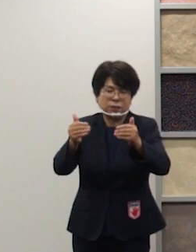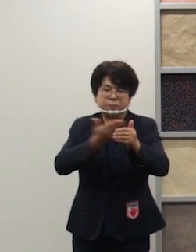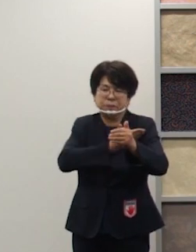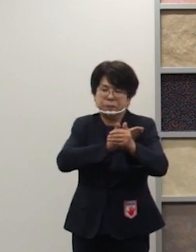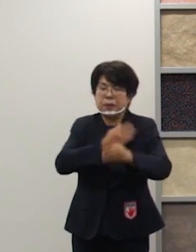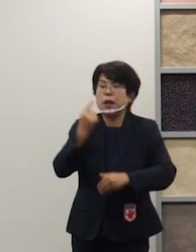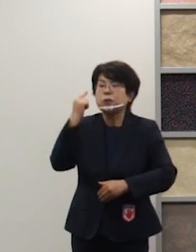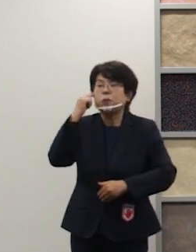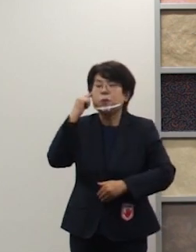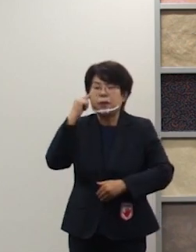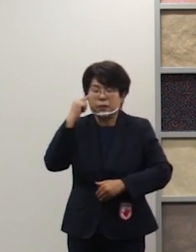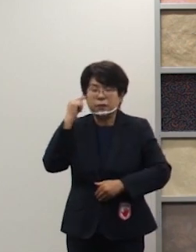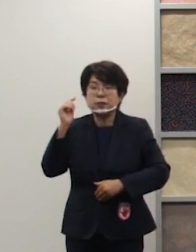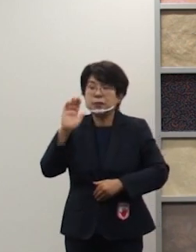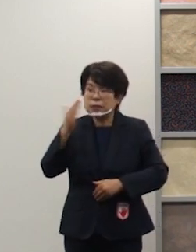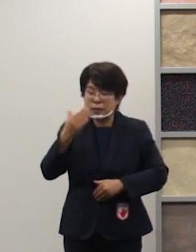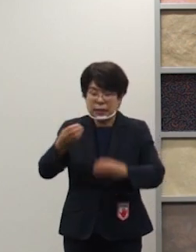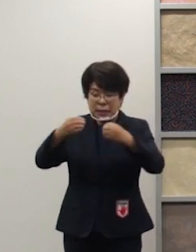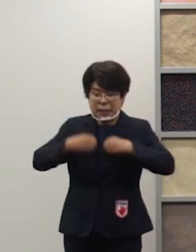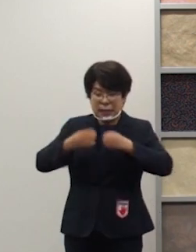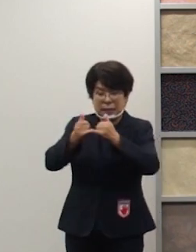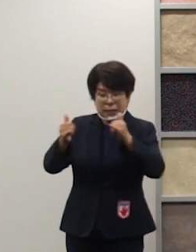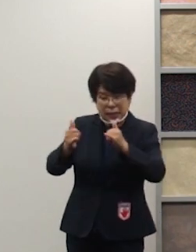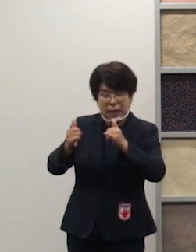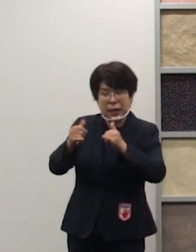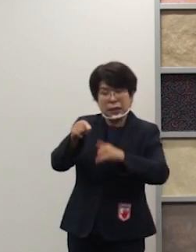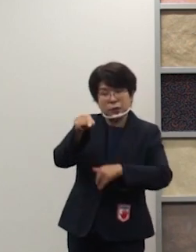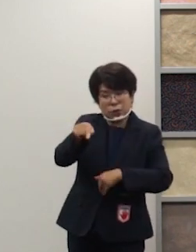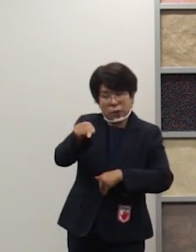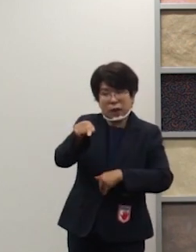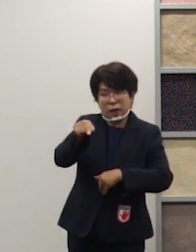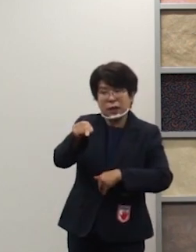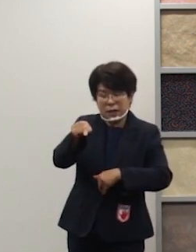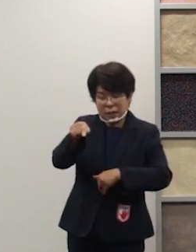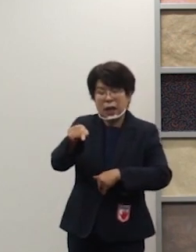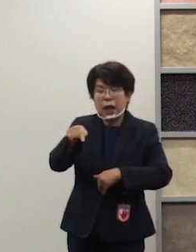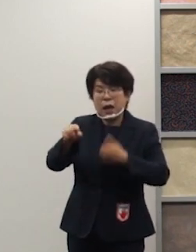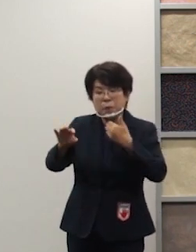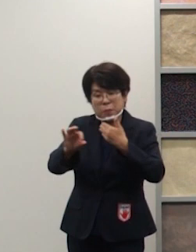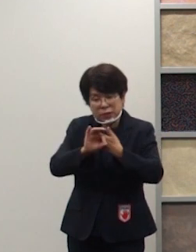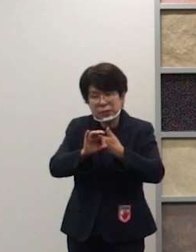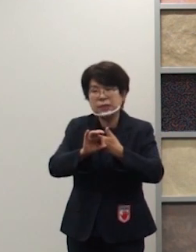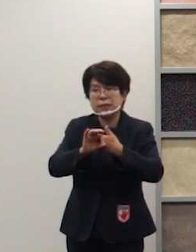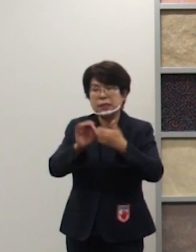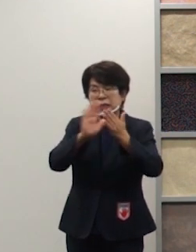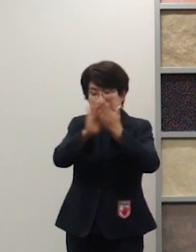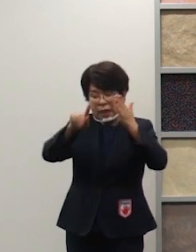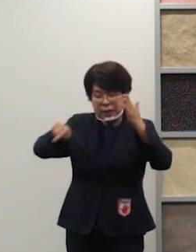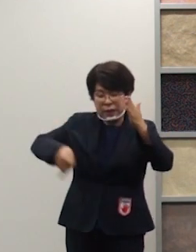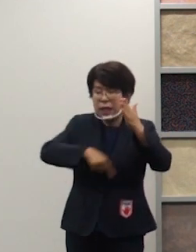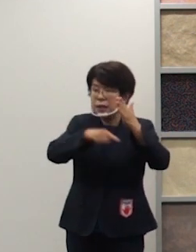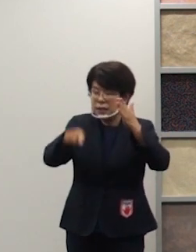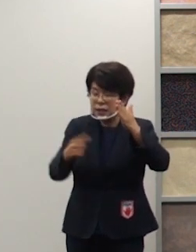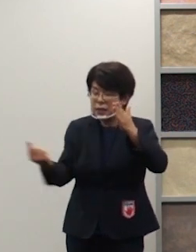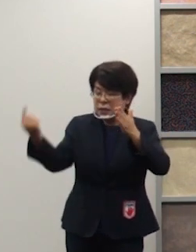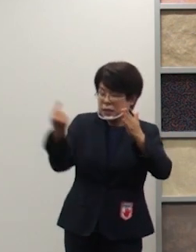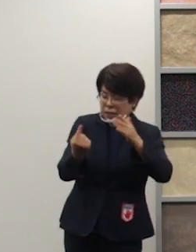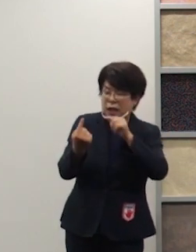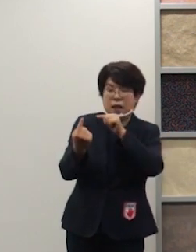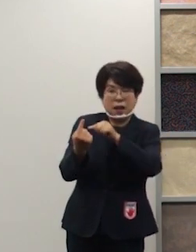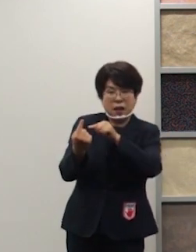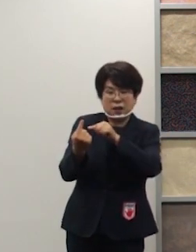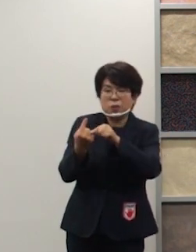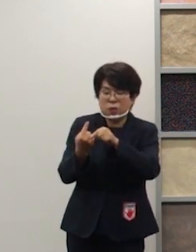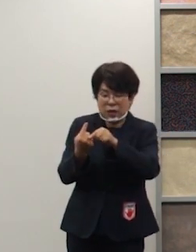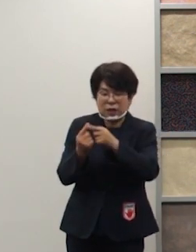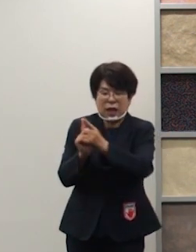う感染された方が仮にその県内の施設に来られても、そこから濃厚接触が出なければ広がら